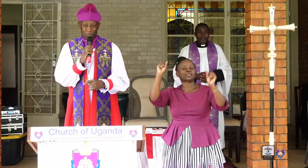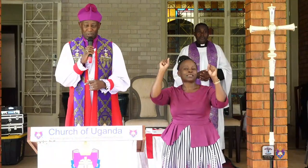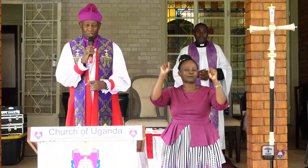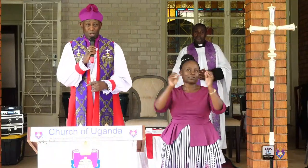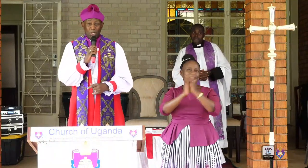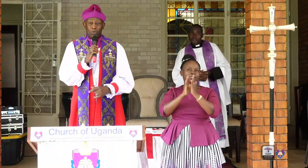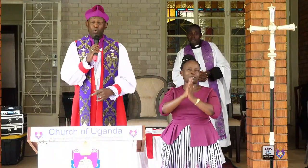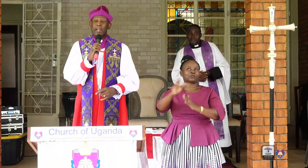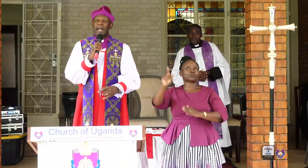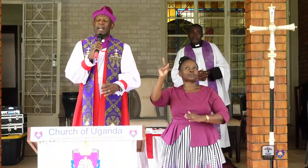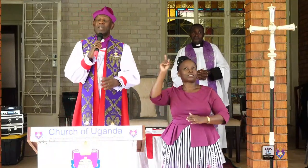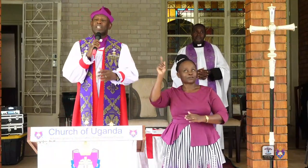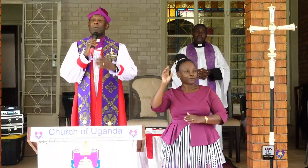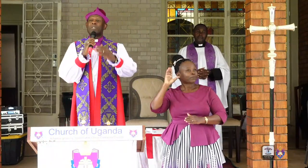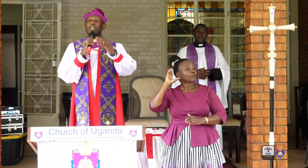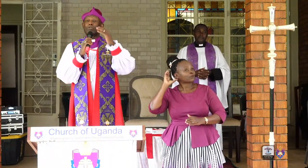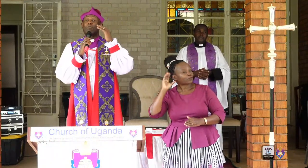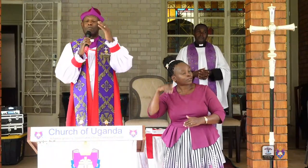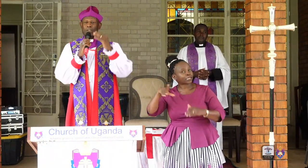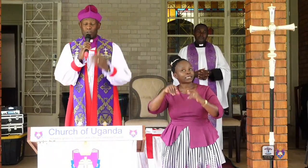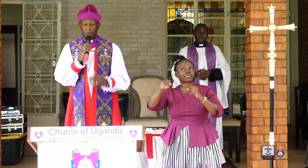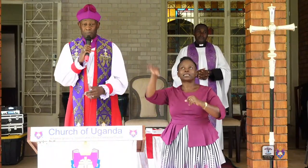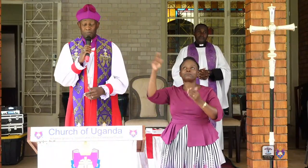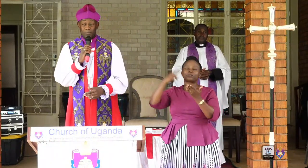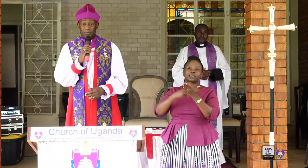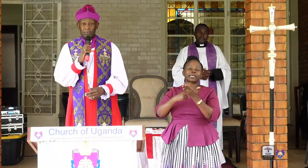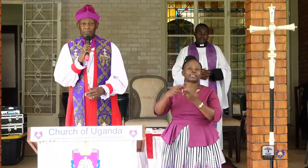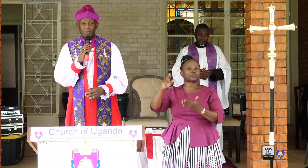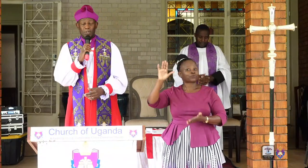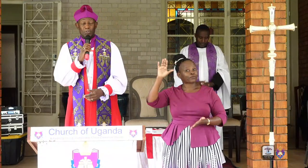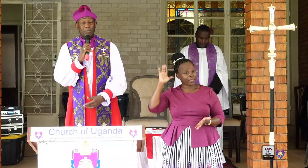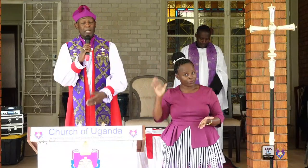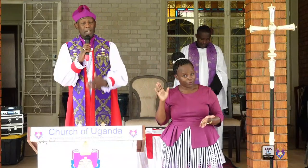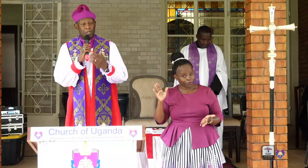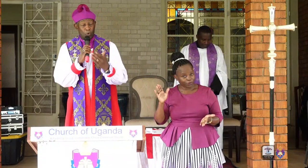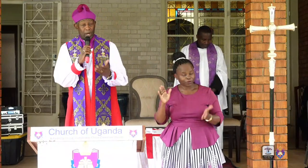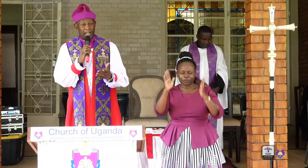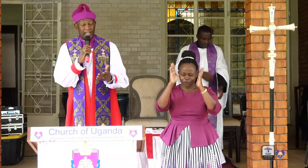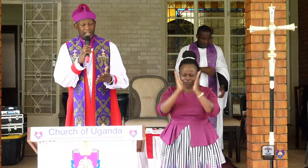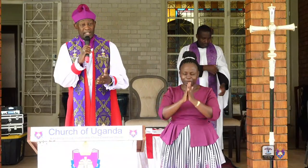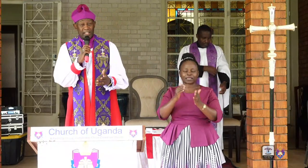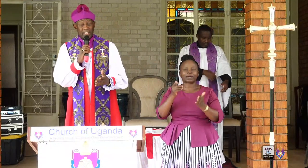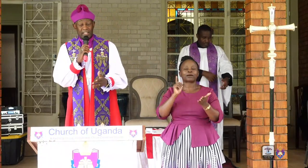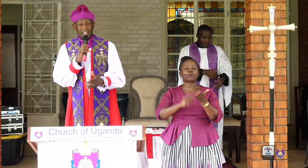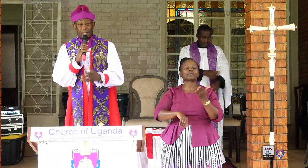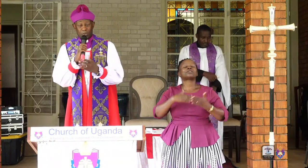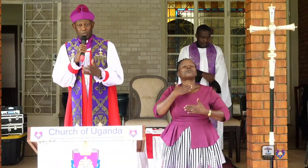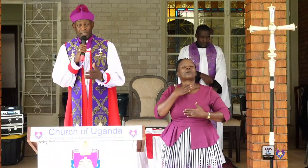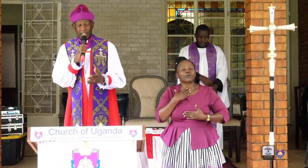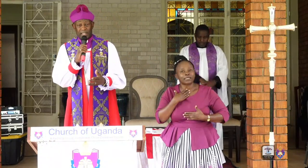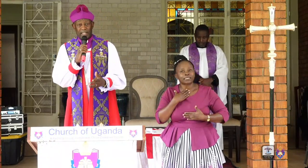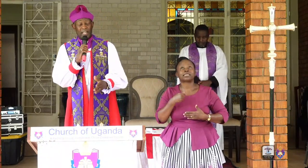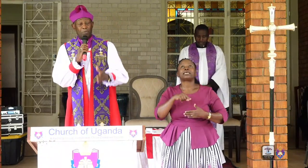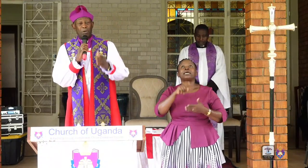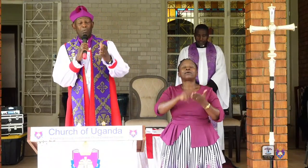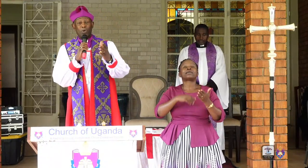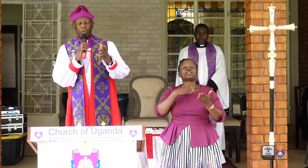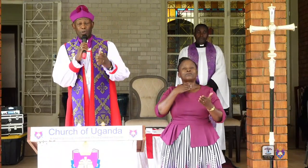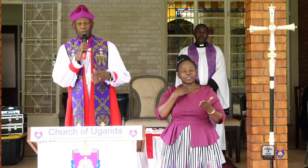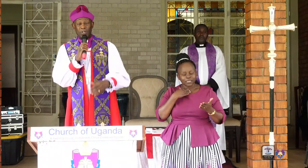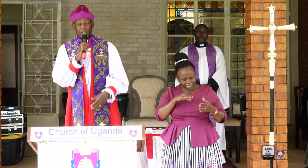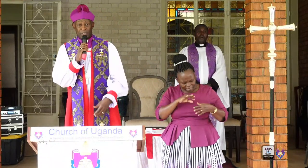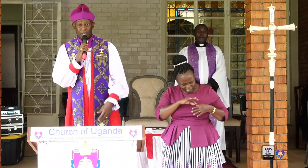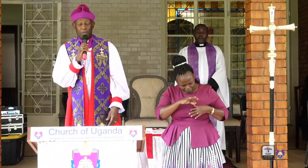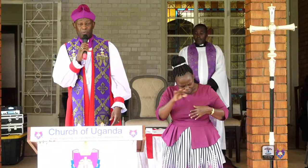nnyo, tuwirenga ekigambo kye kitukuva ennyo, tusabye nga bye twagala ne bye twetaaga